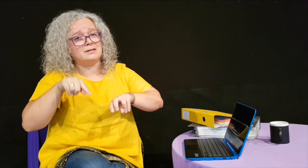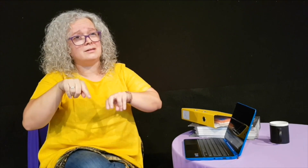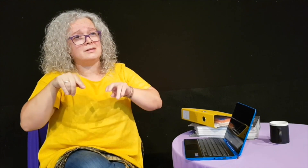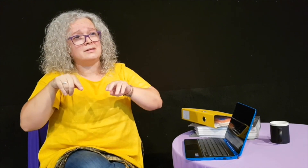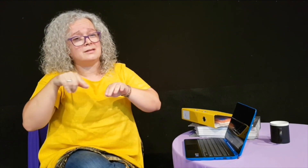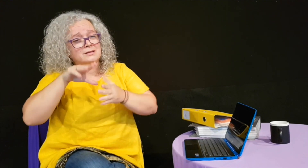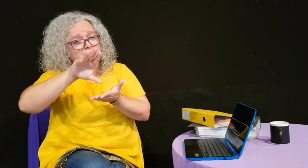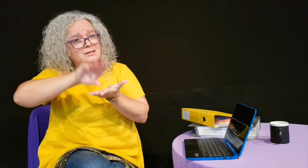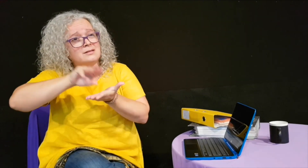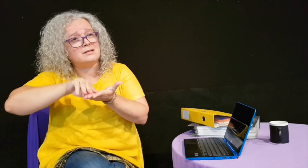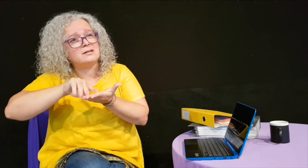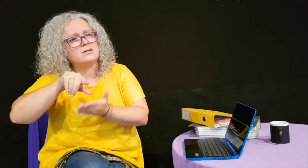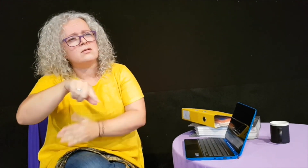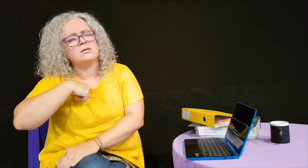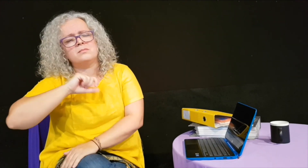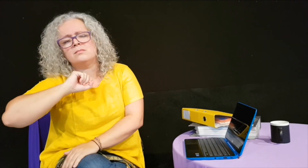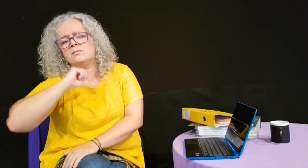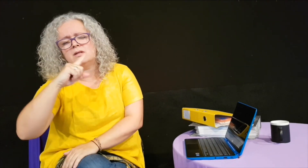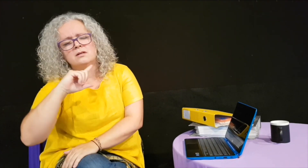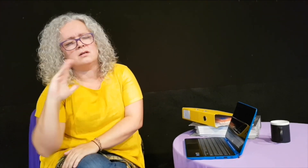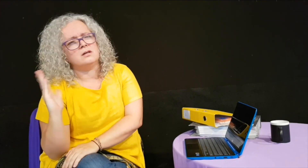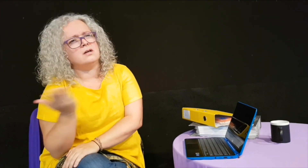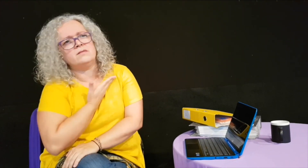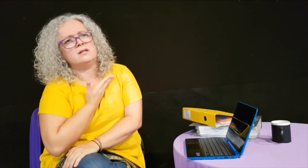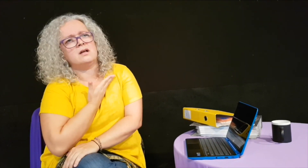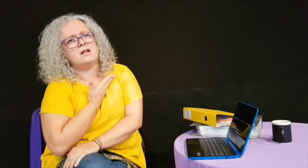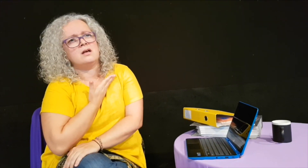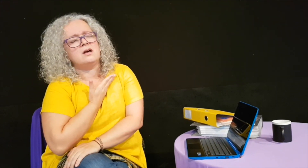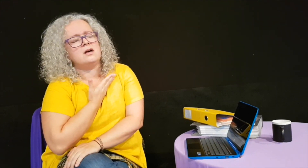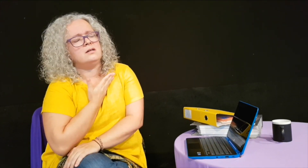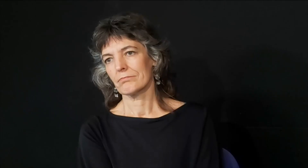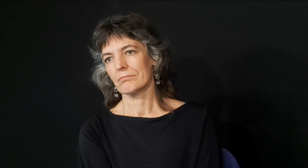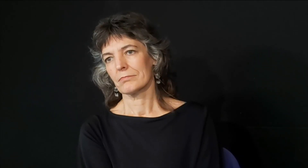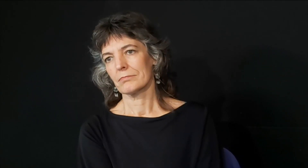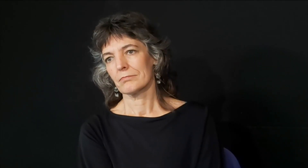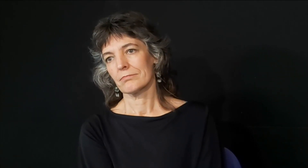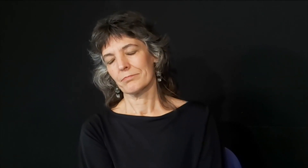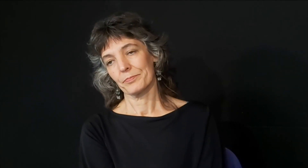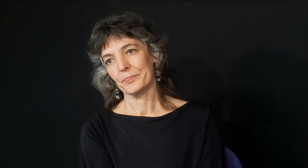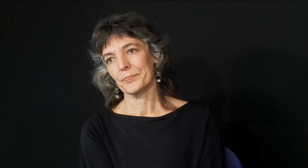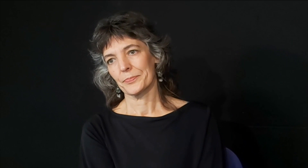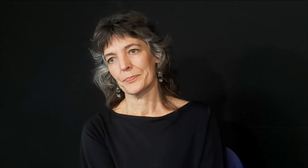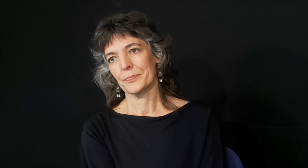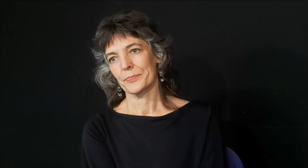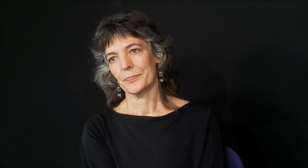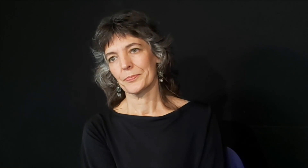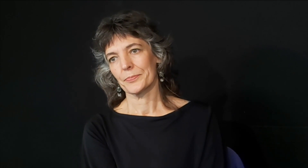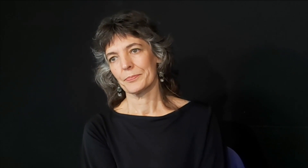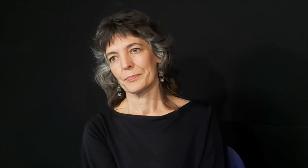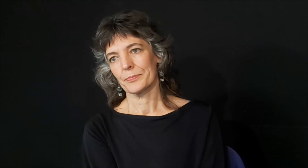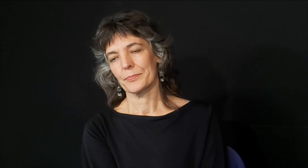en diferentes ámbitos, pues ese trabajo de investigación, esa recogida de datos, lo que más me ha afectado, sobre todo,